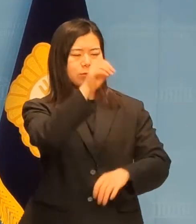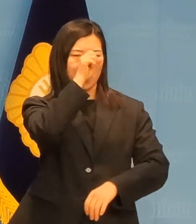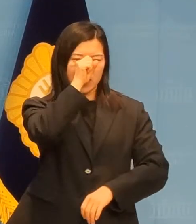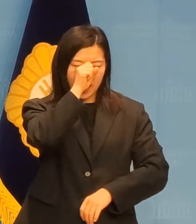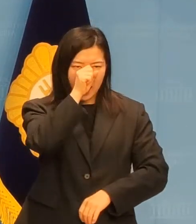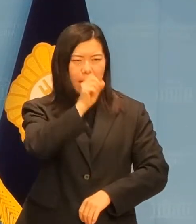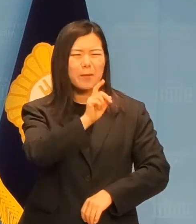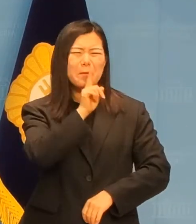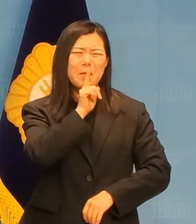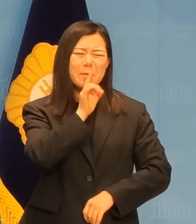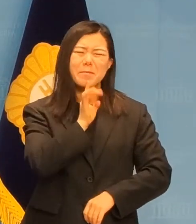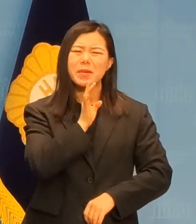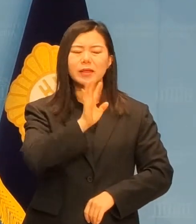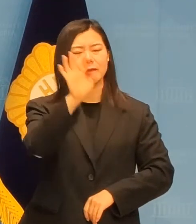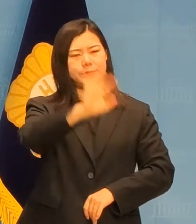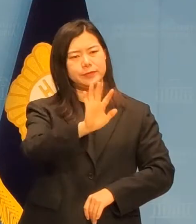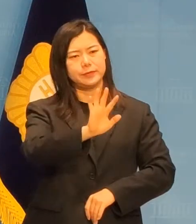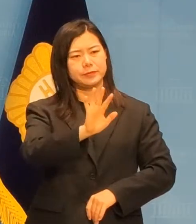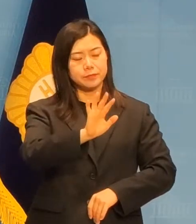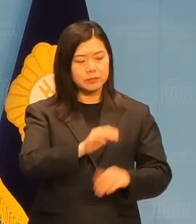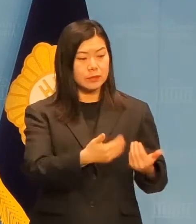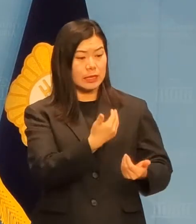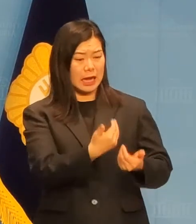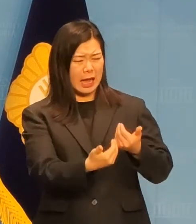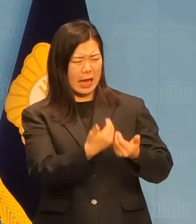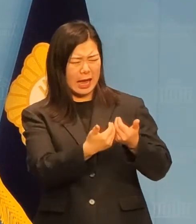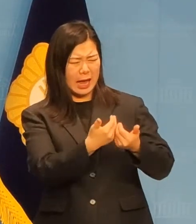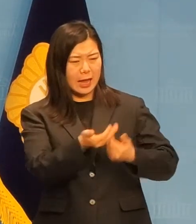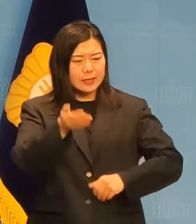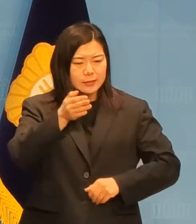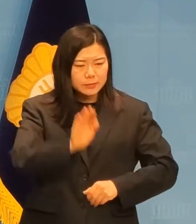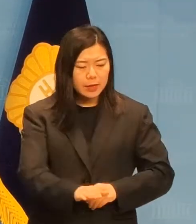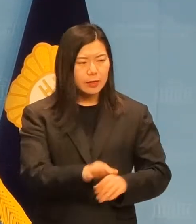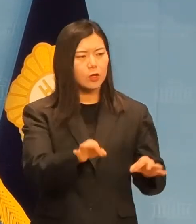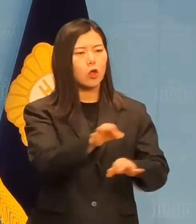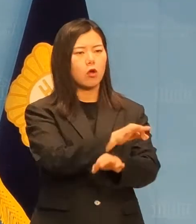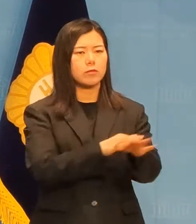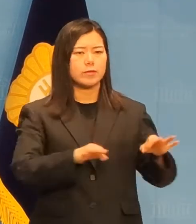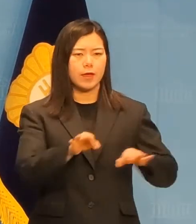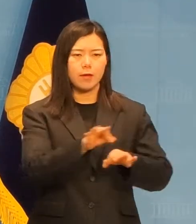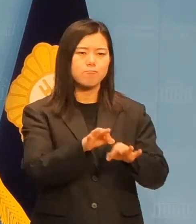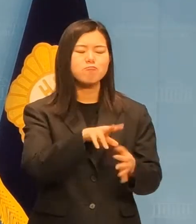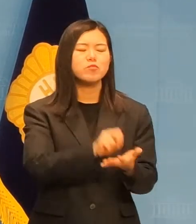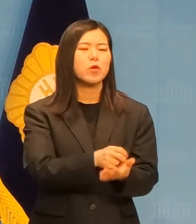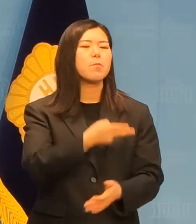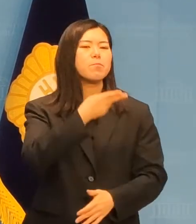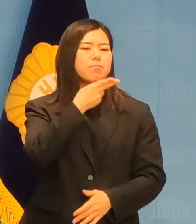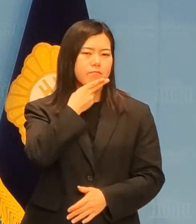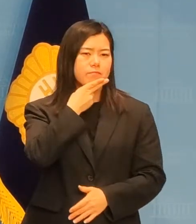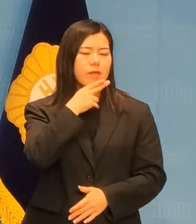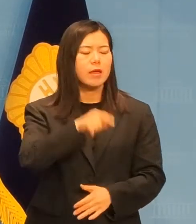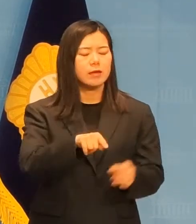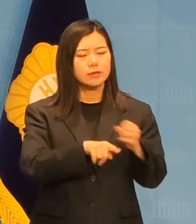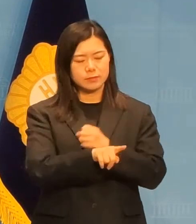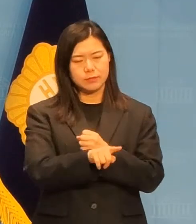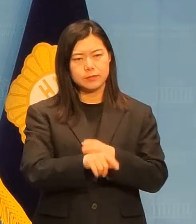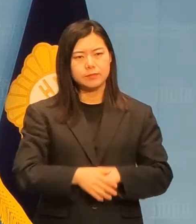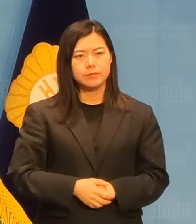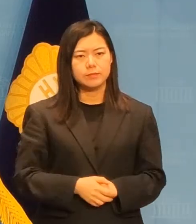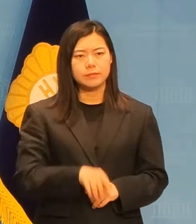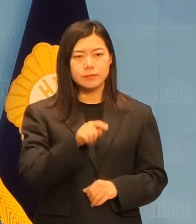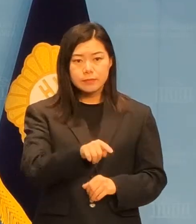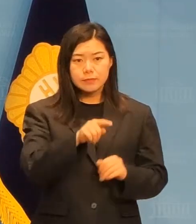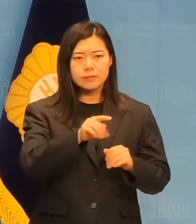좋아졌다라는 선언이 아니라 갈등이 생겨도 경제는 보호된다라는 신뢰 복원입니다. 그것이